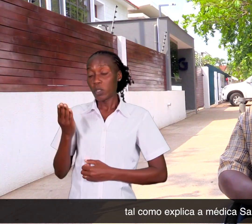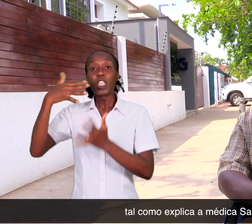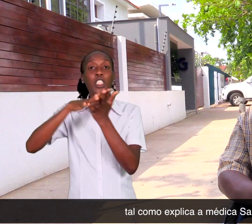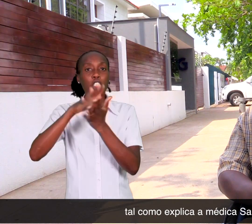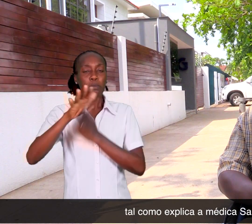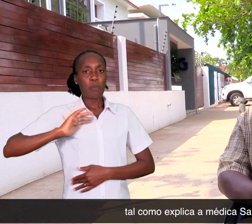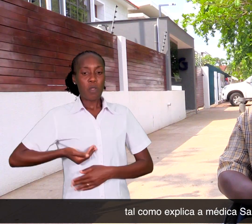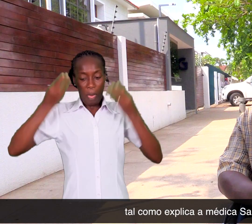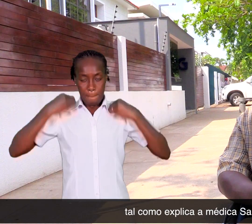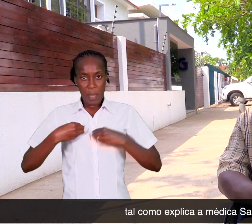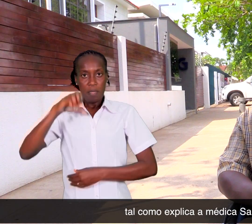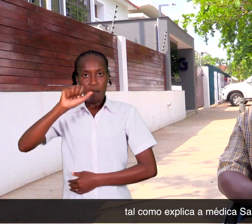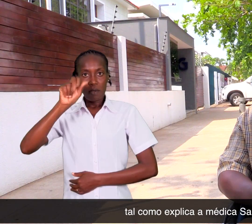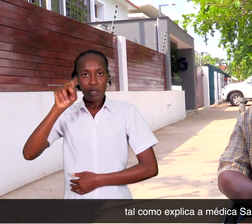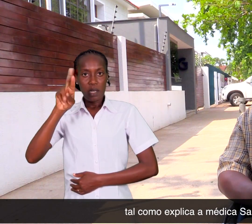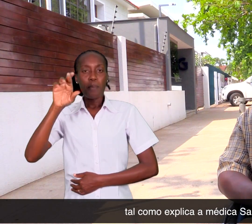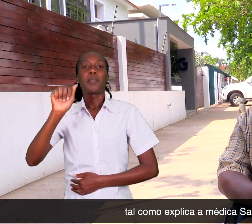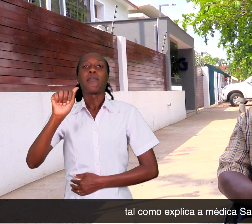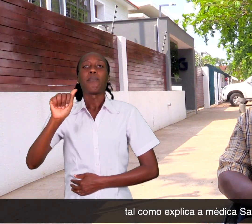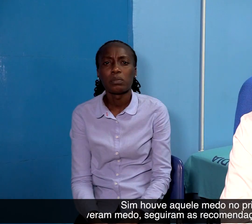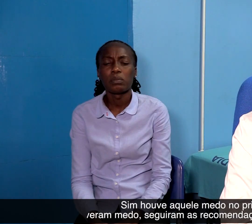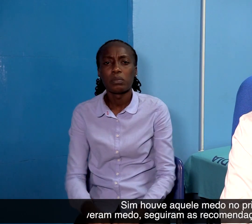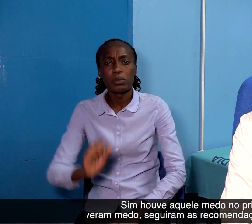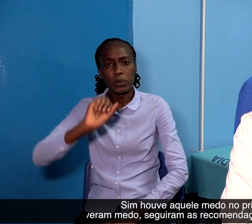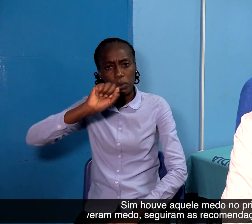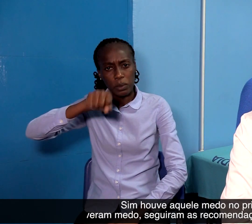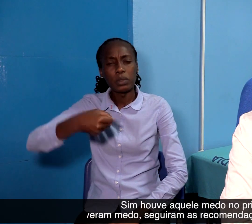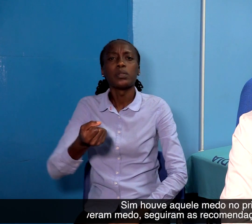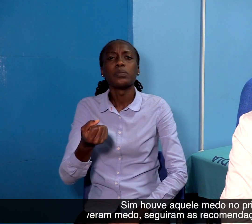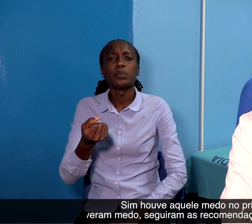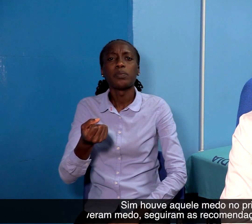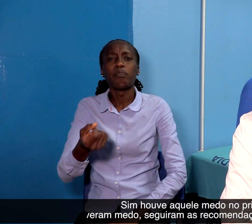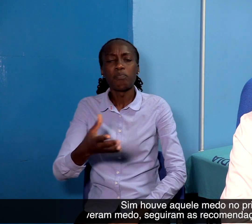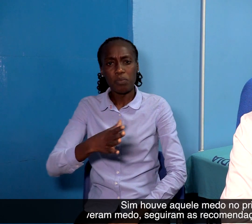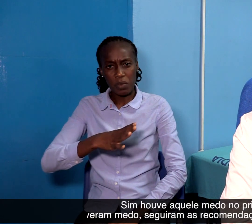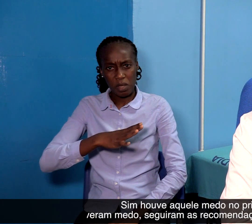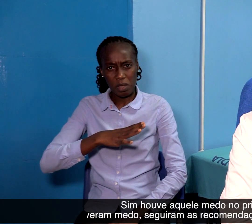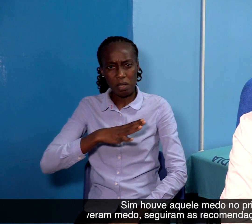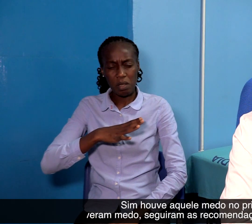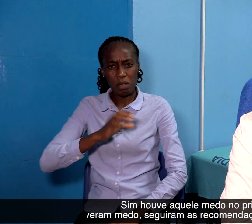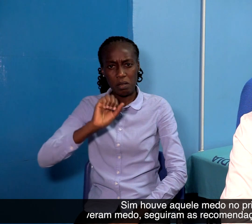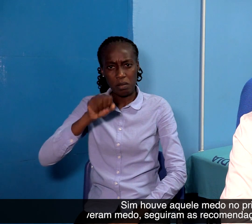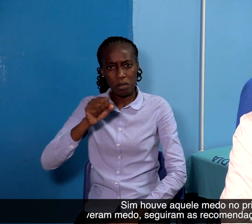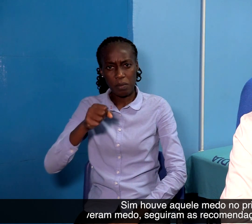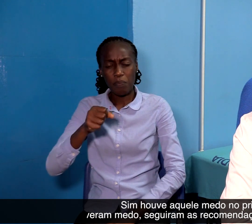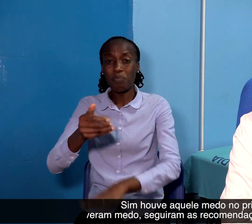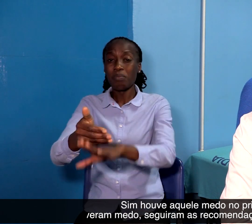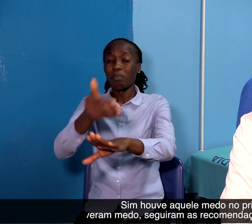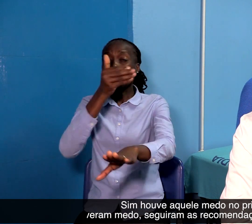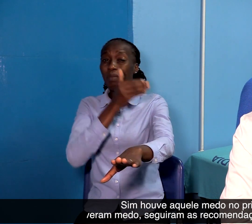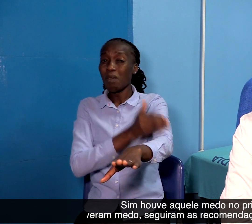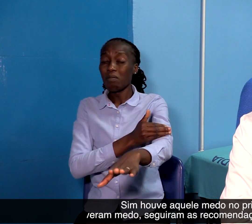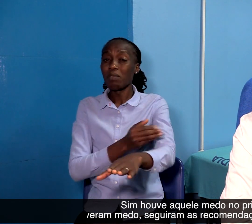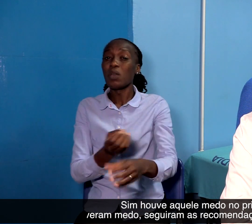como explica a médica Sandra Loureiro. Sim, houve aquele medo. No princípio,